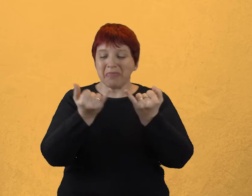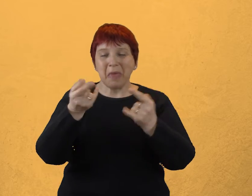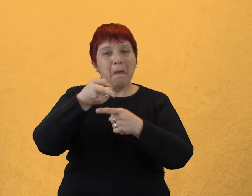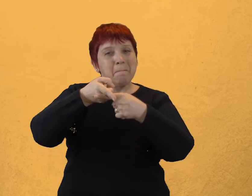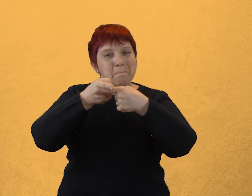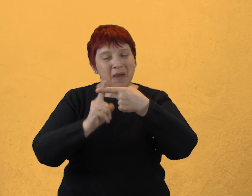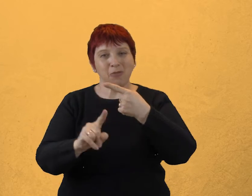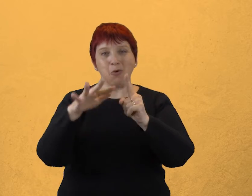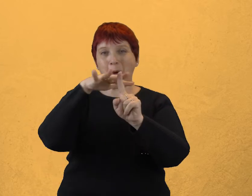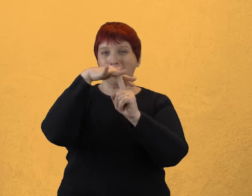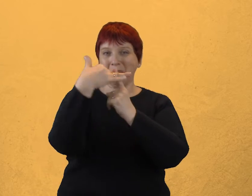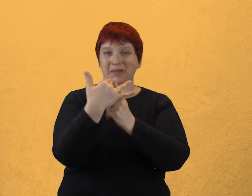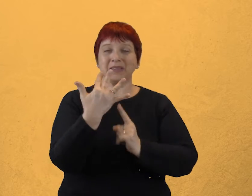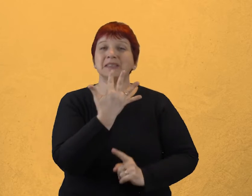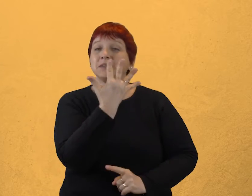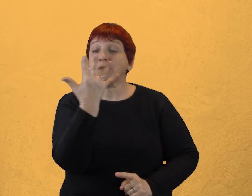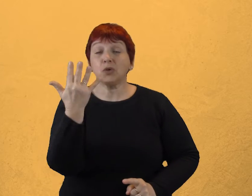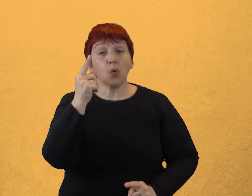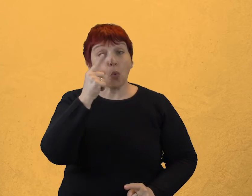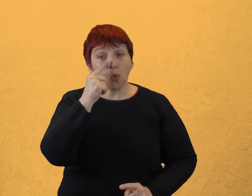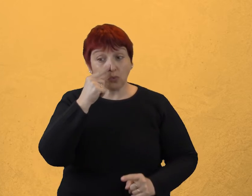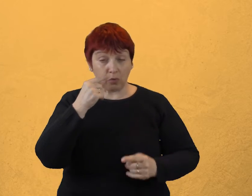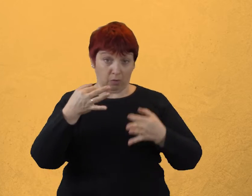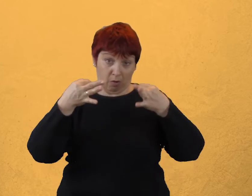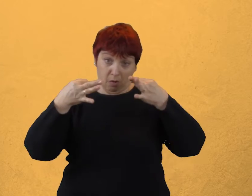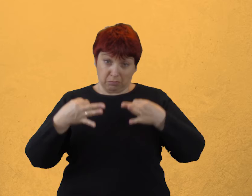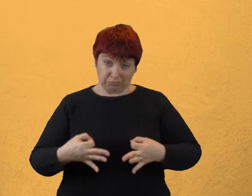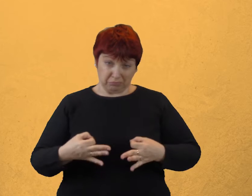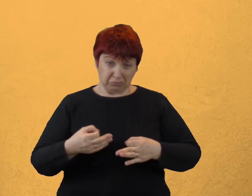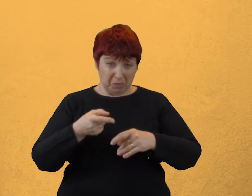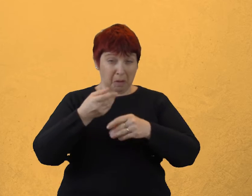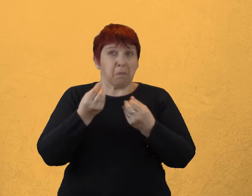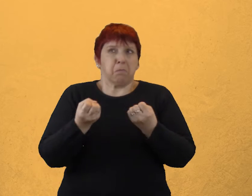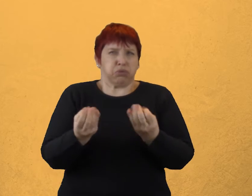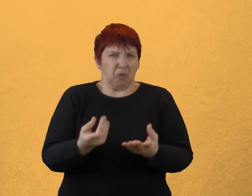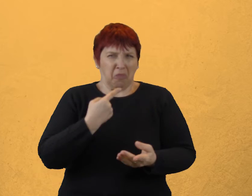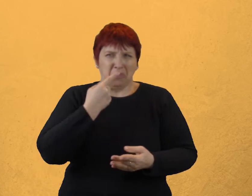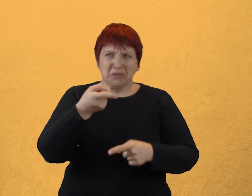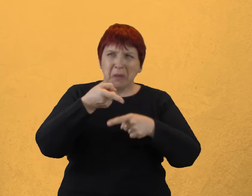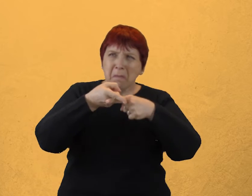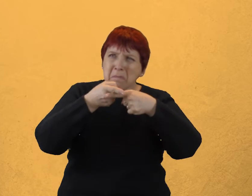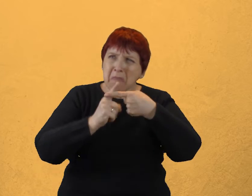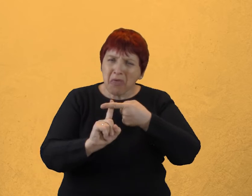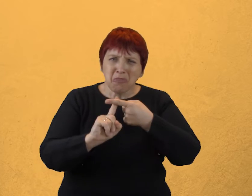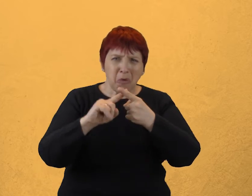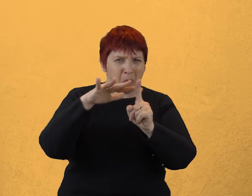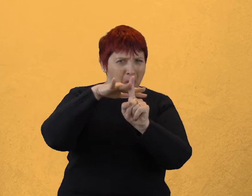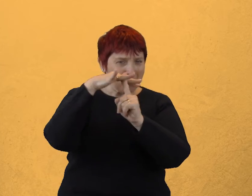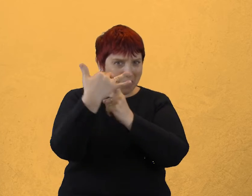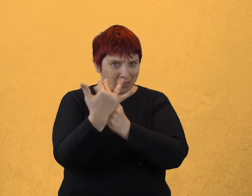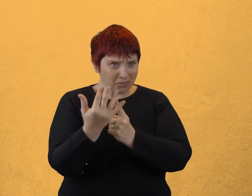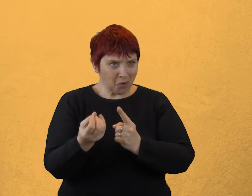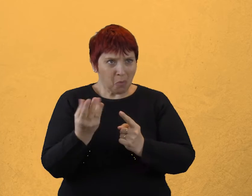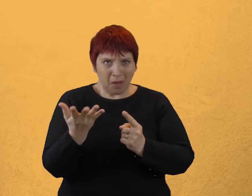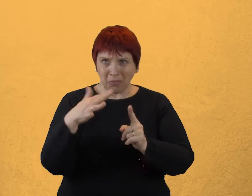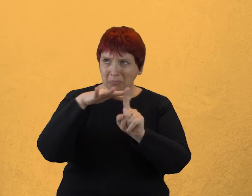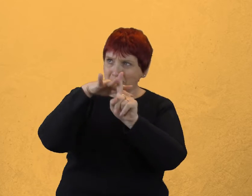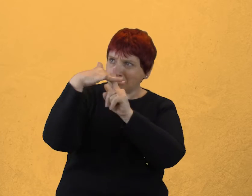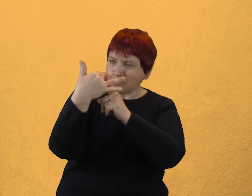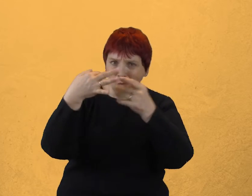Ambiente, el 5 de junio. Que dicho sea de paso, no sé por qué le llaman del medio ambiente cuando el ambiente